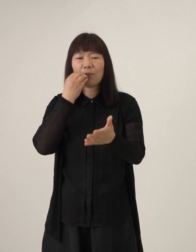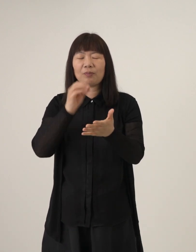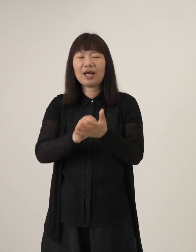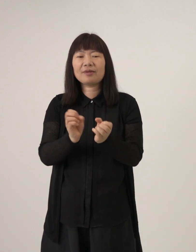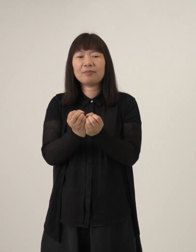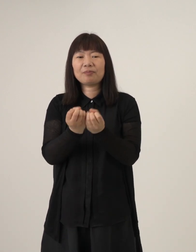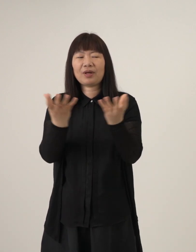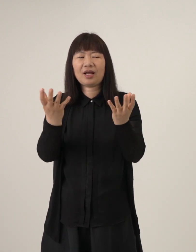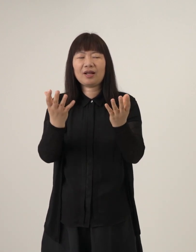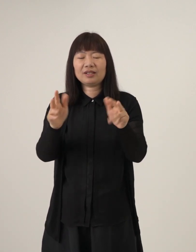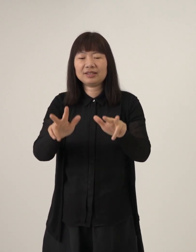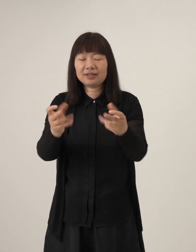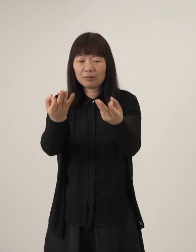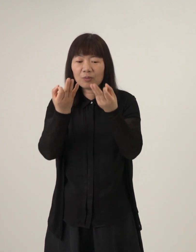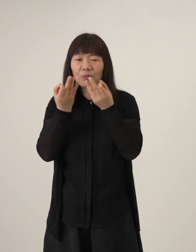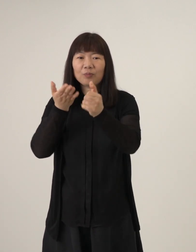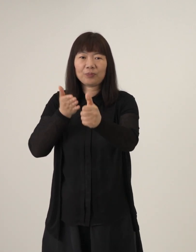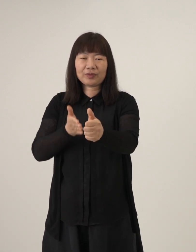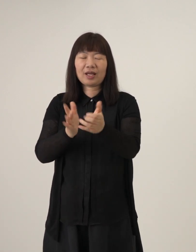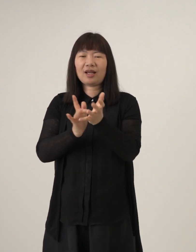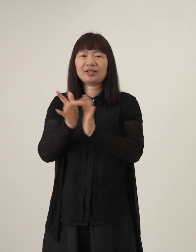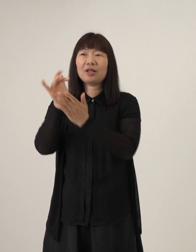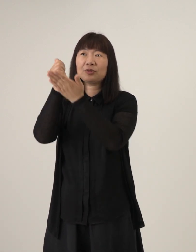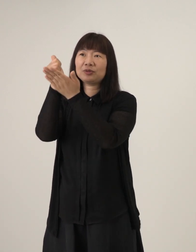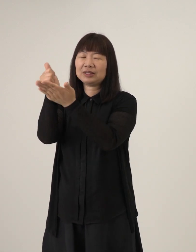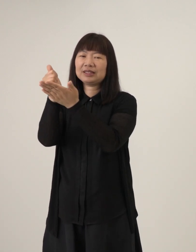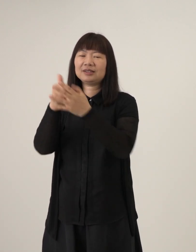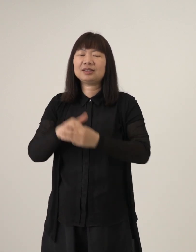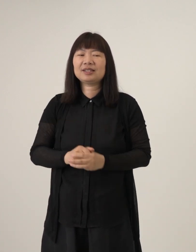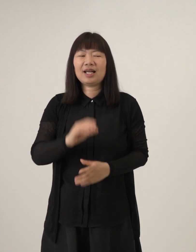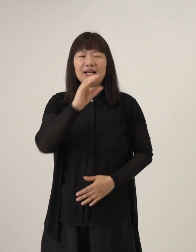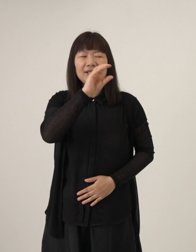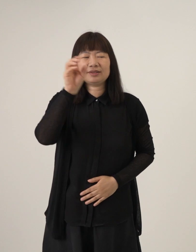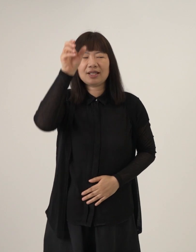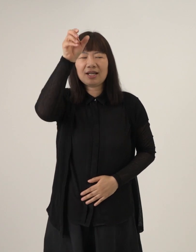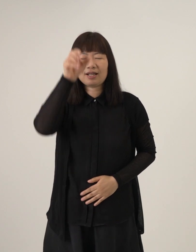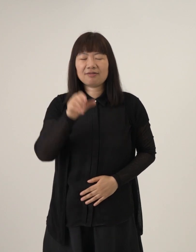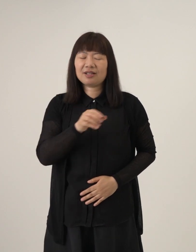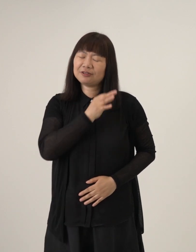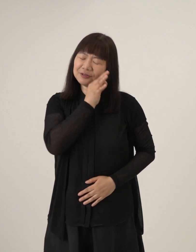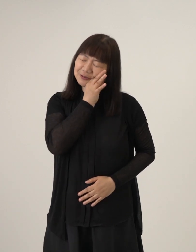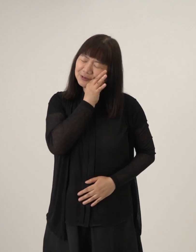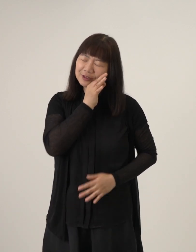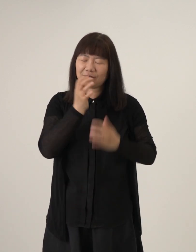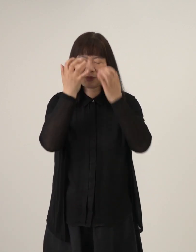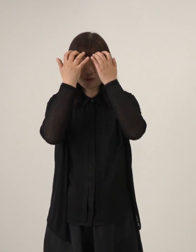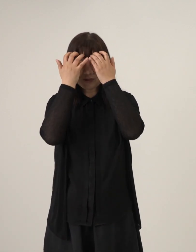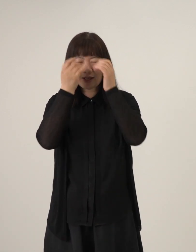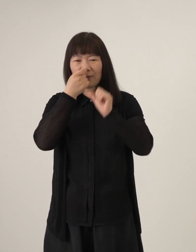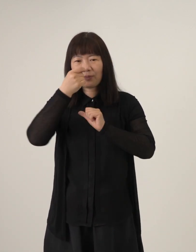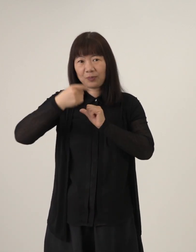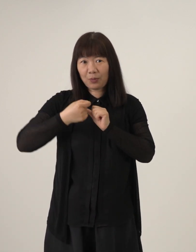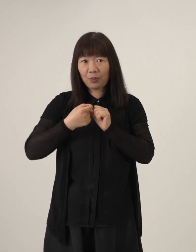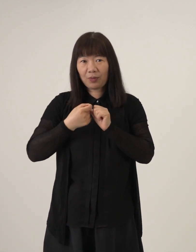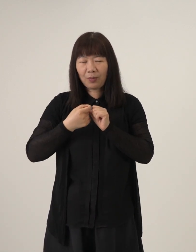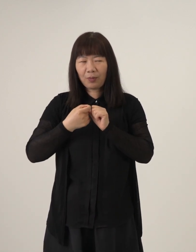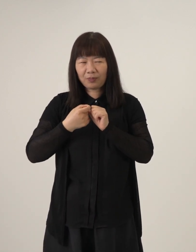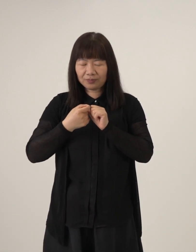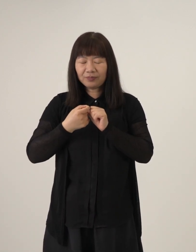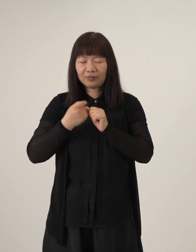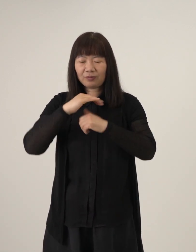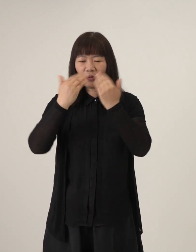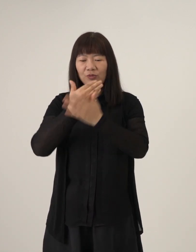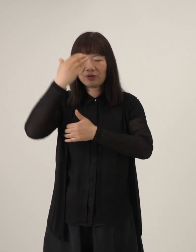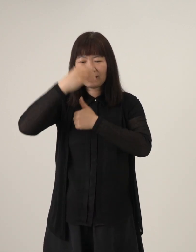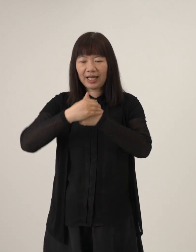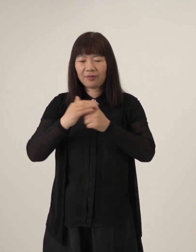터져요. 자, 이제 앞을 보십시다. 예수님이 십자가에서 수치와 고난과 모욕을 뒤집어